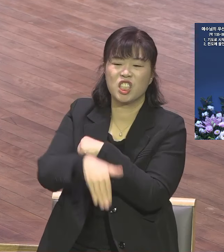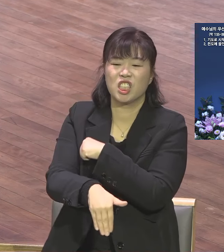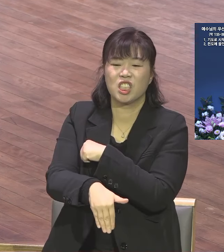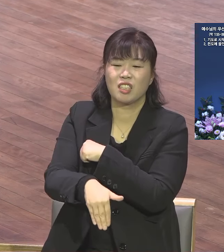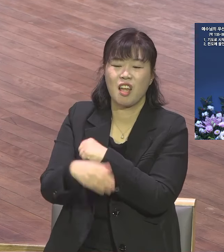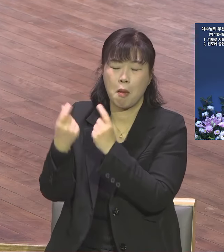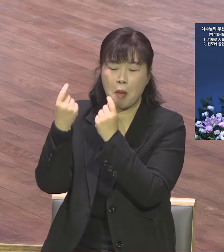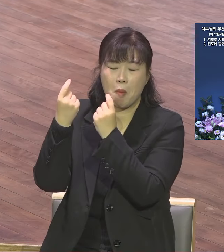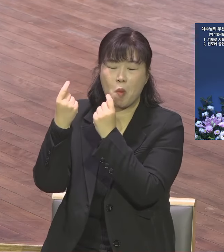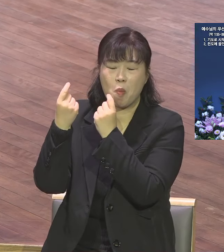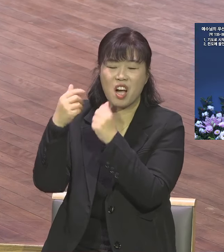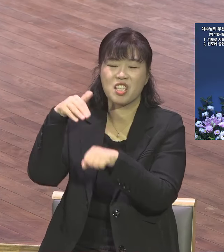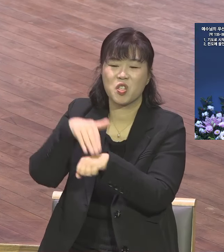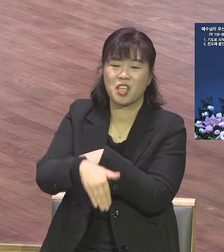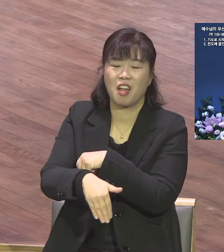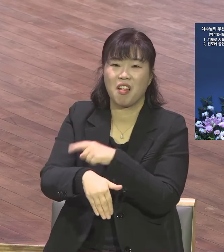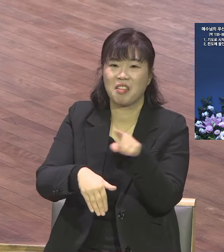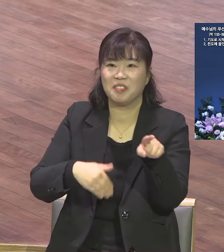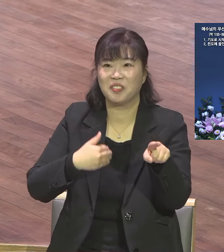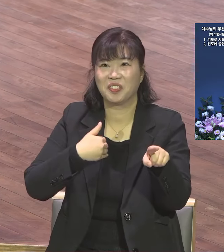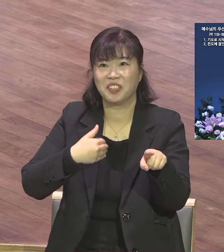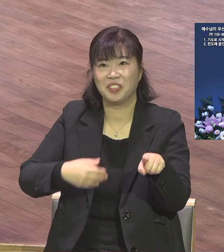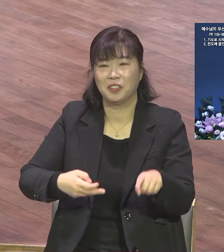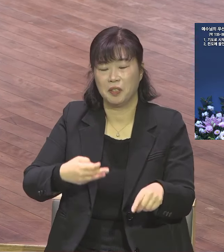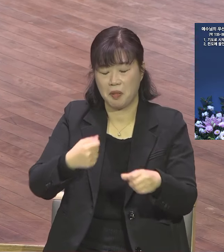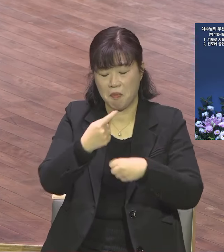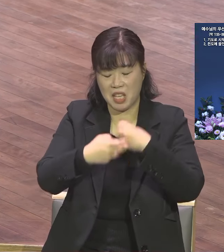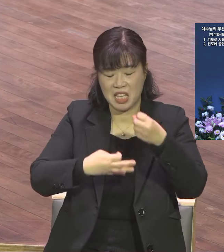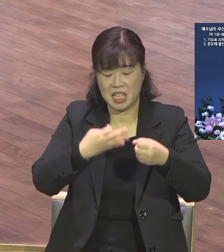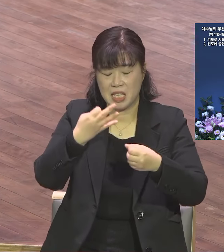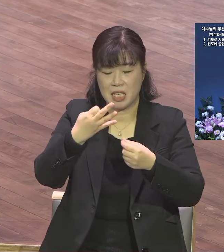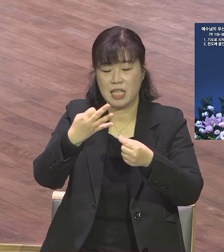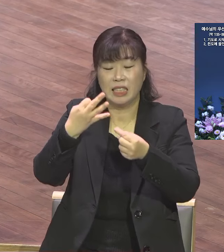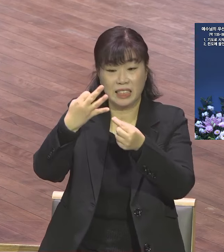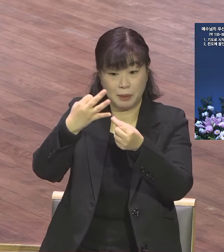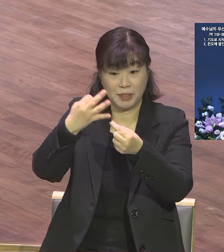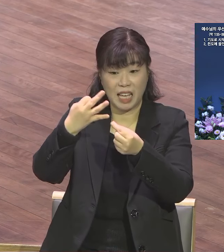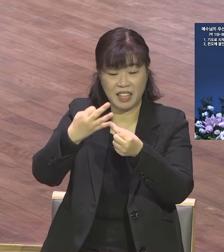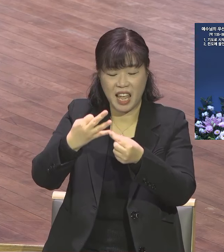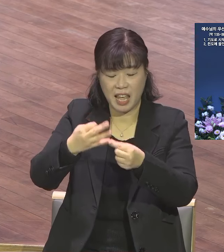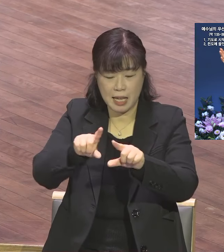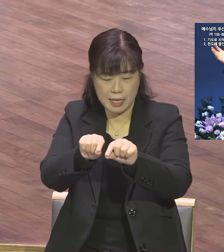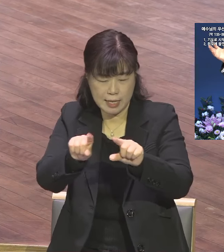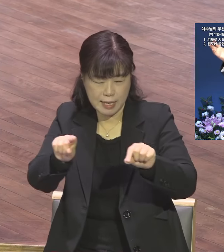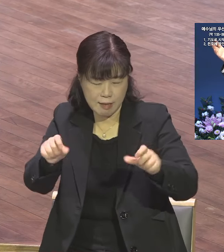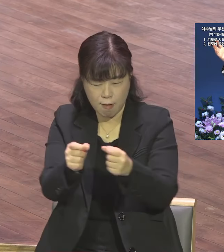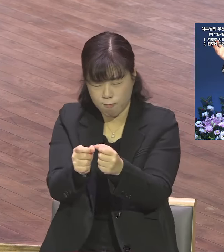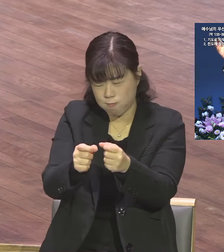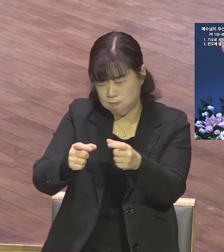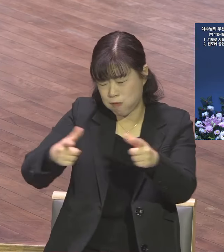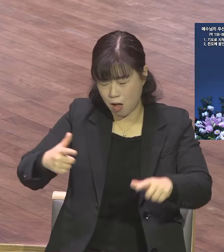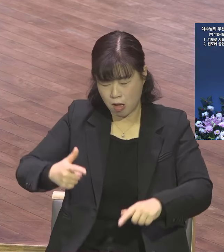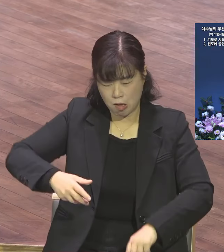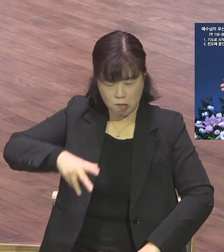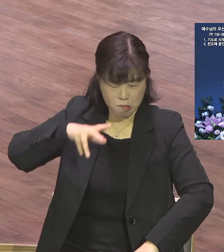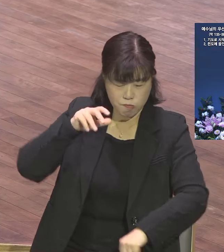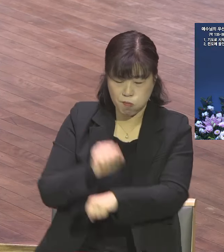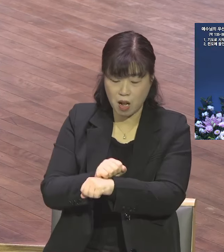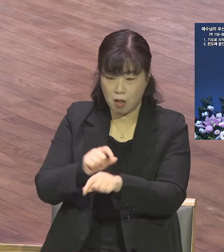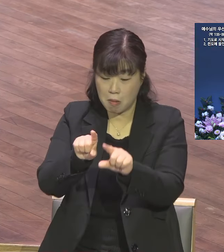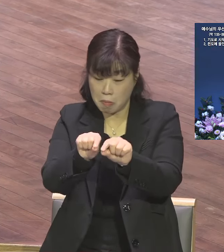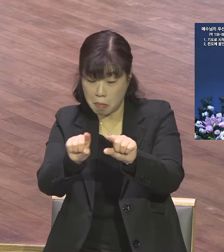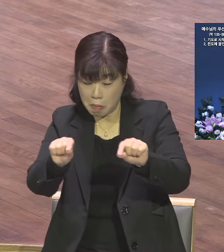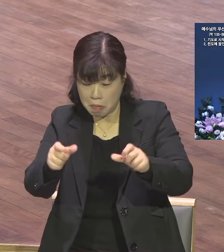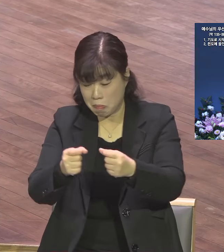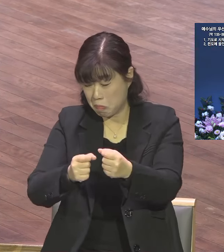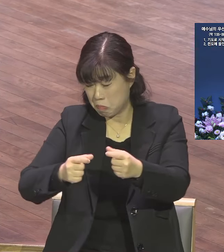이 일산에 말이요 14대 제사 지내던, 14살 때부터 지금 제사 지내던 아주 뭐 거의 말하면 양반을